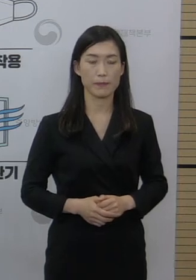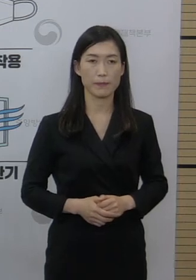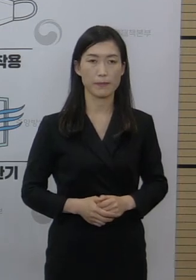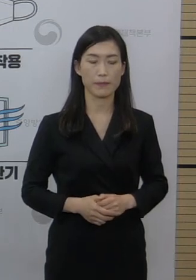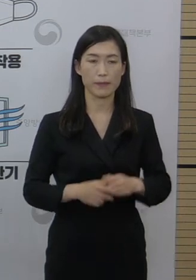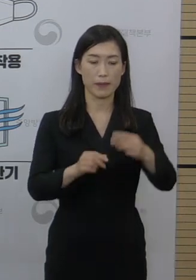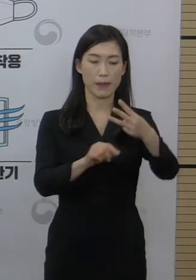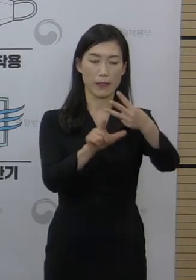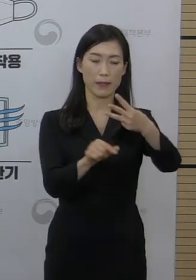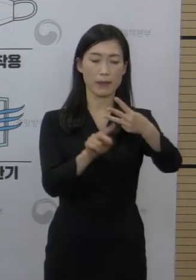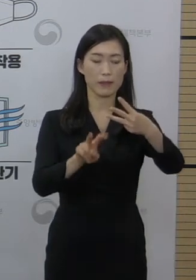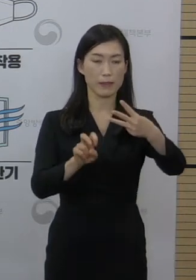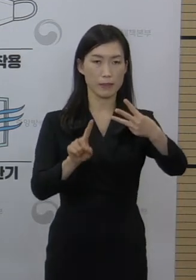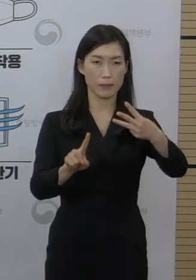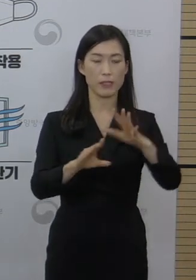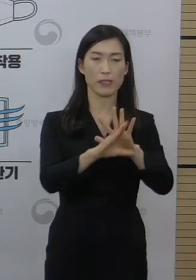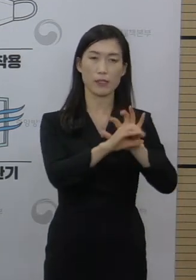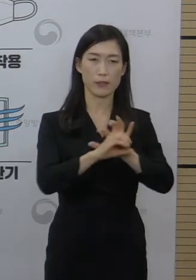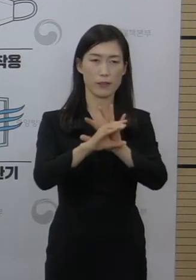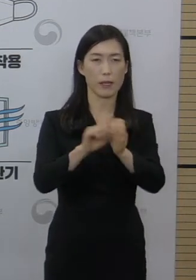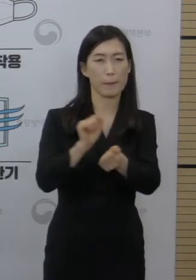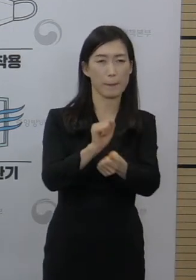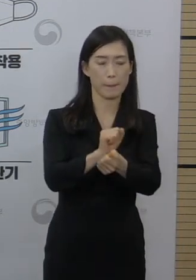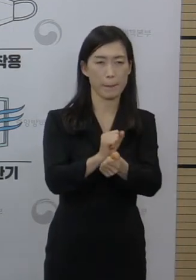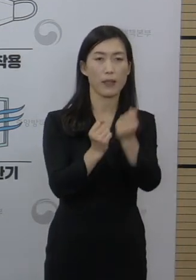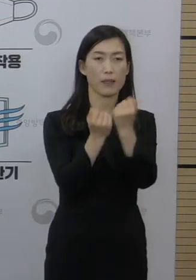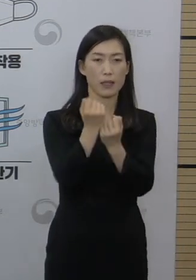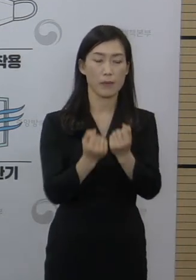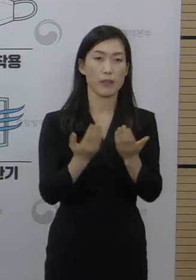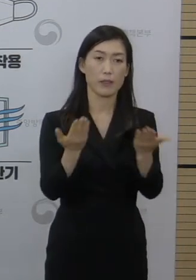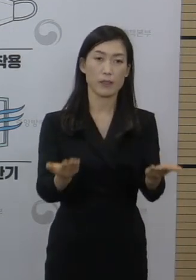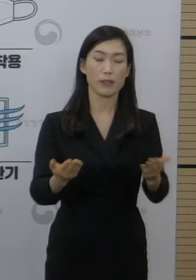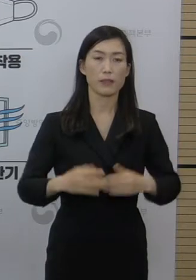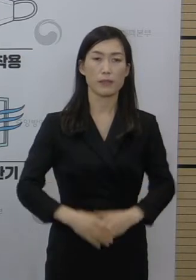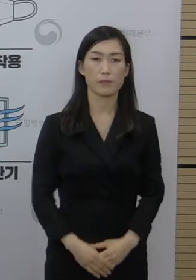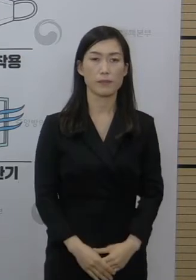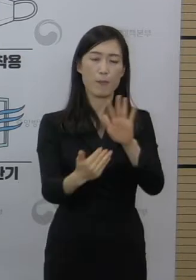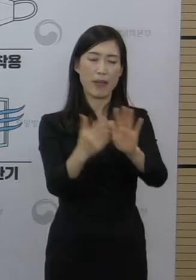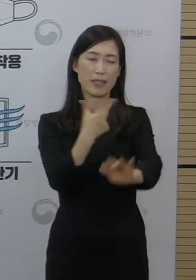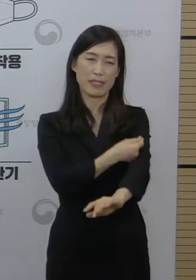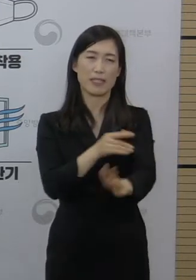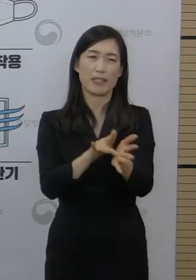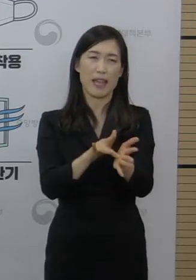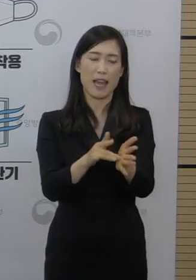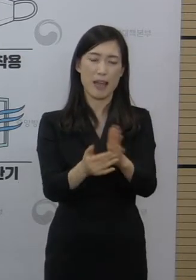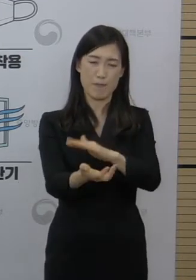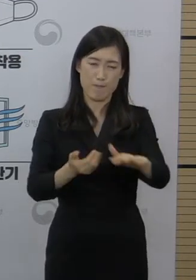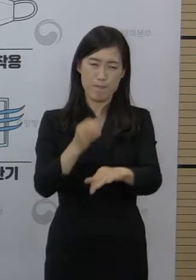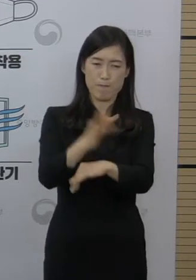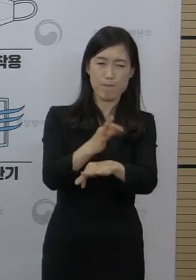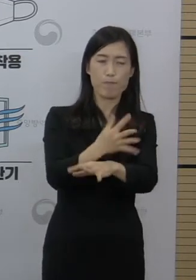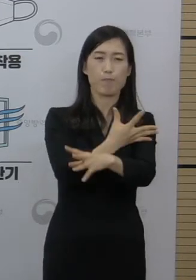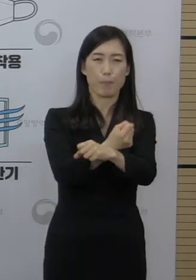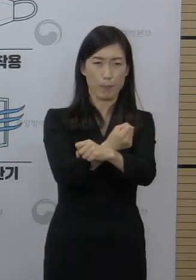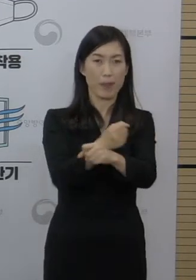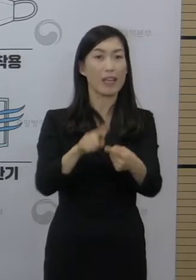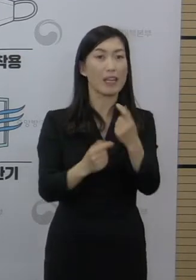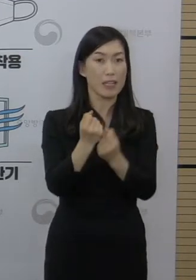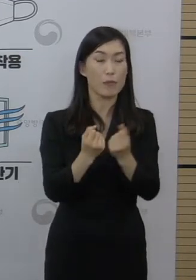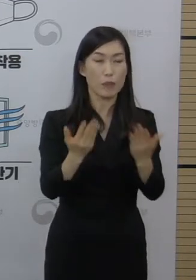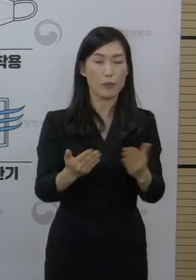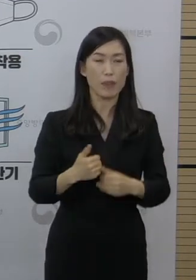3월 20일 코로나 일고 감염병 정례 브리핑을 시작하겠습니다 정부는 sk 바이오 사이언스